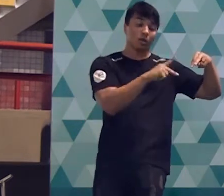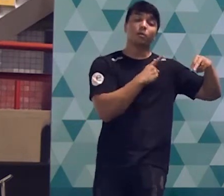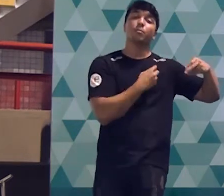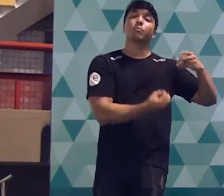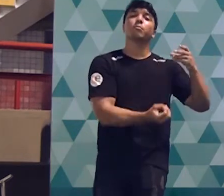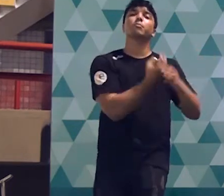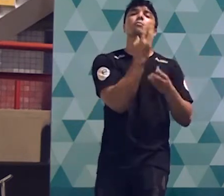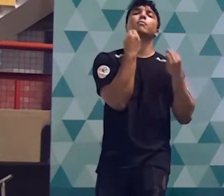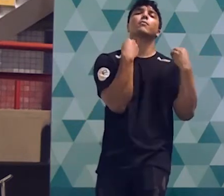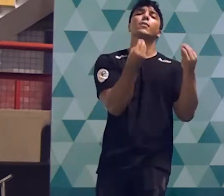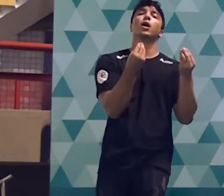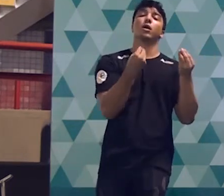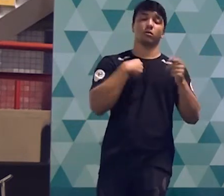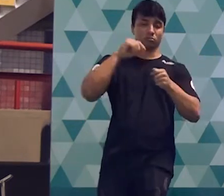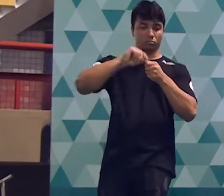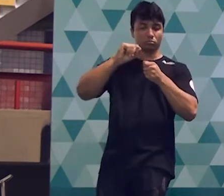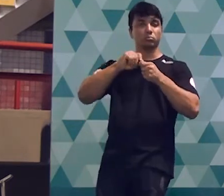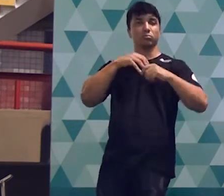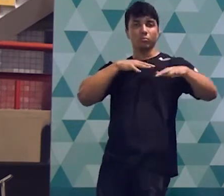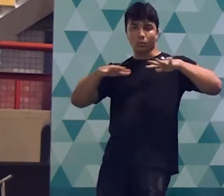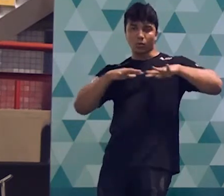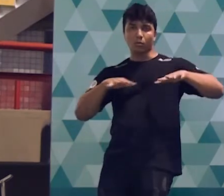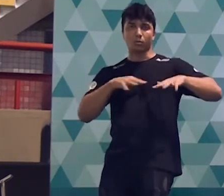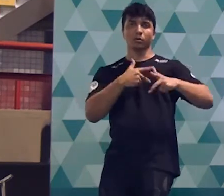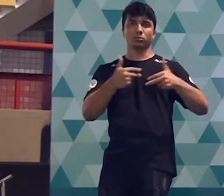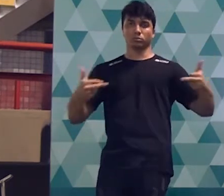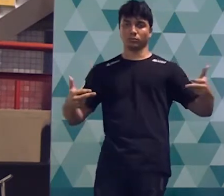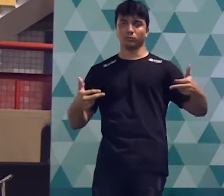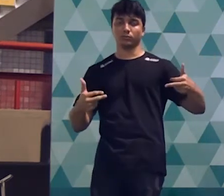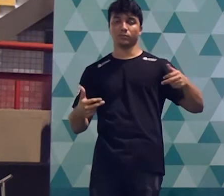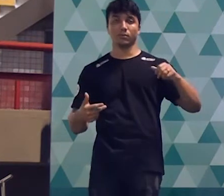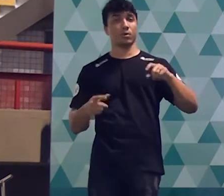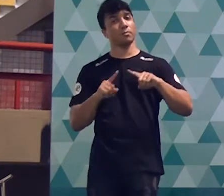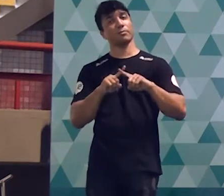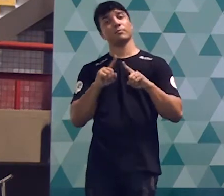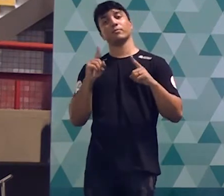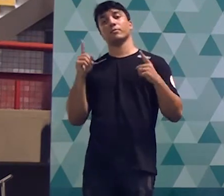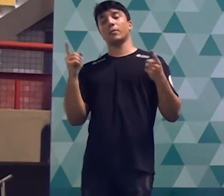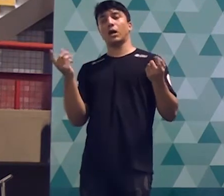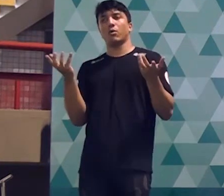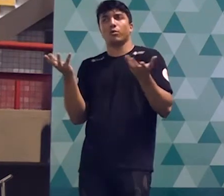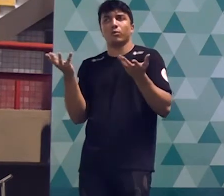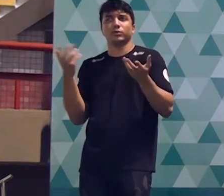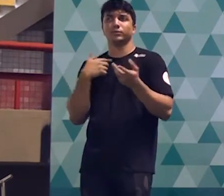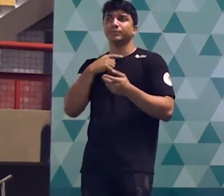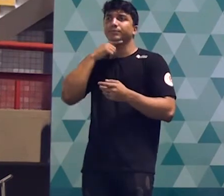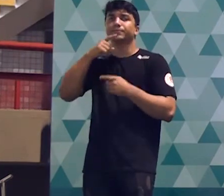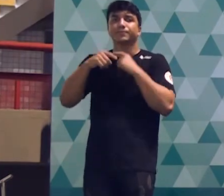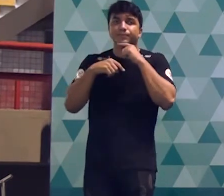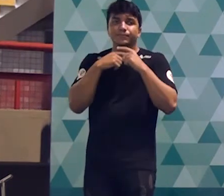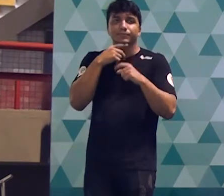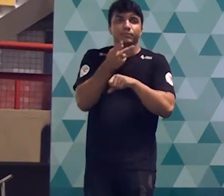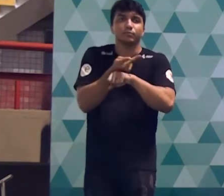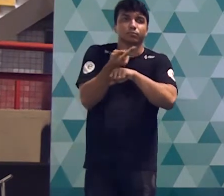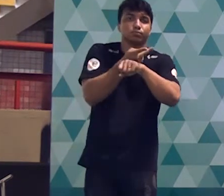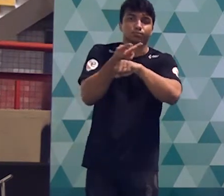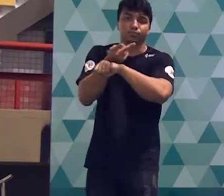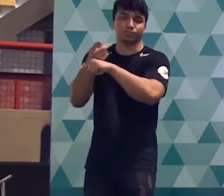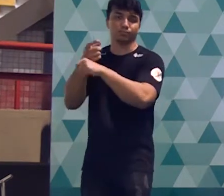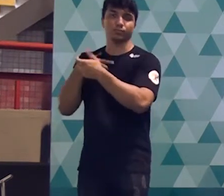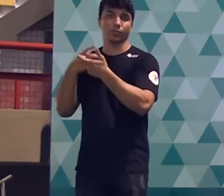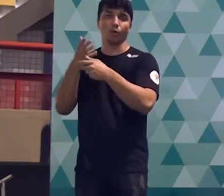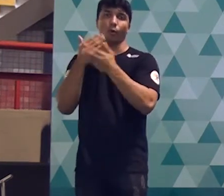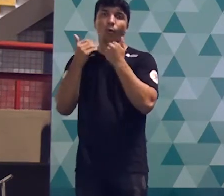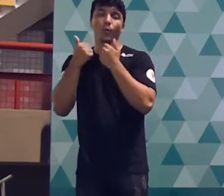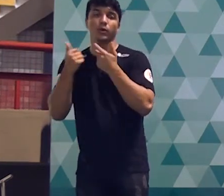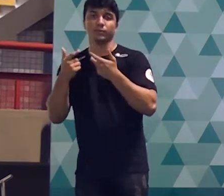esses movimentos. Mas, a gente caça hoje em dia? Não. A gente quer